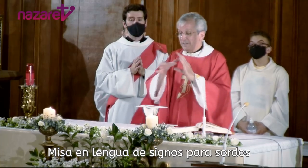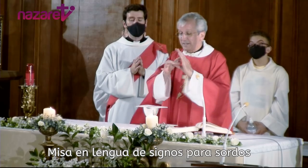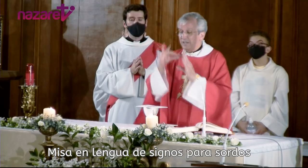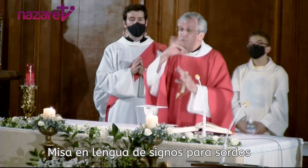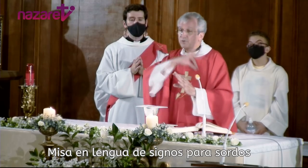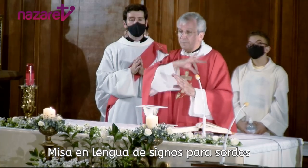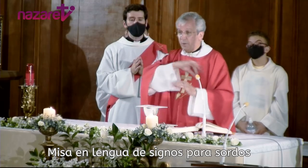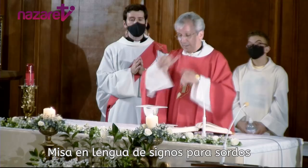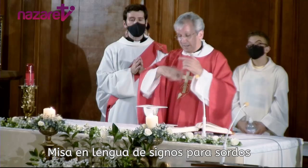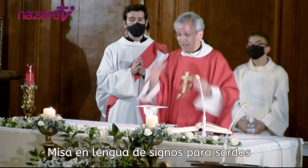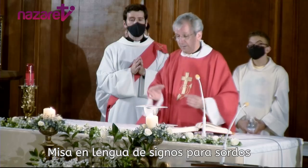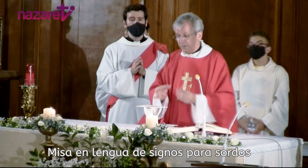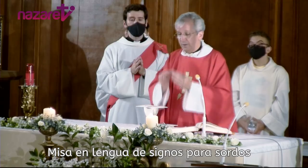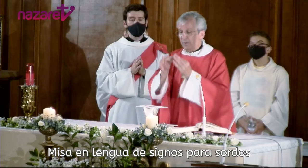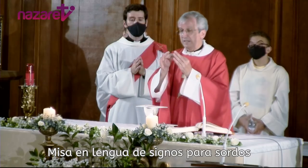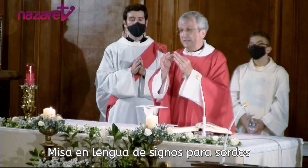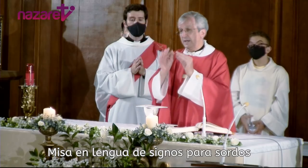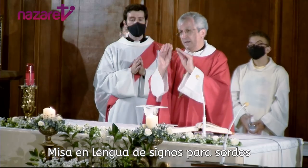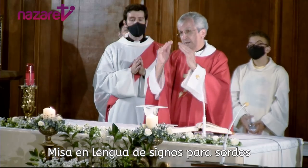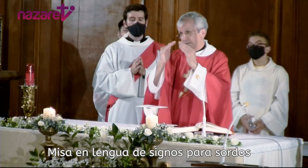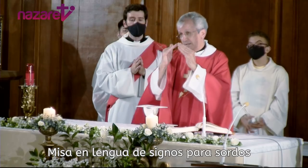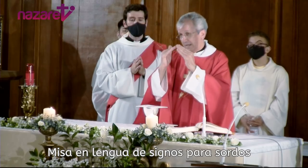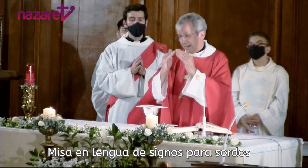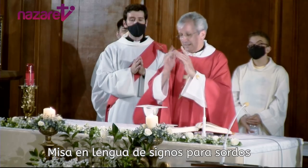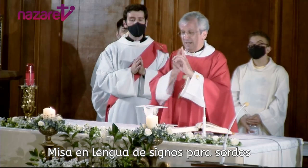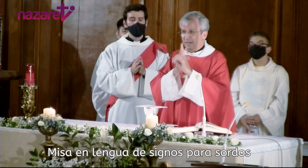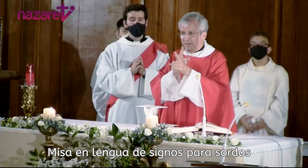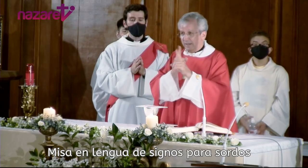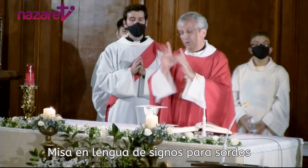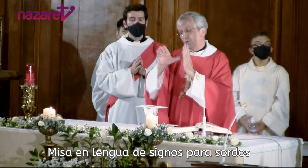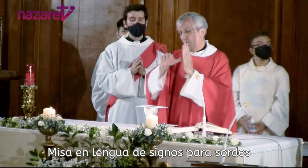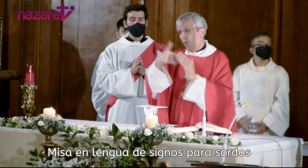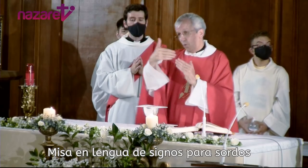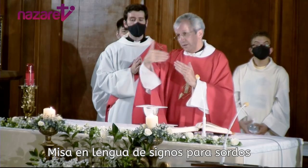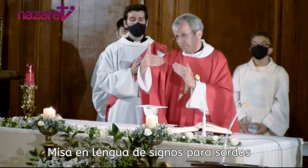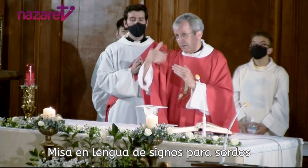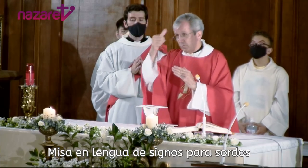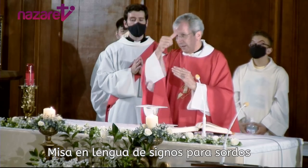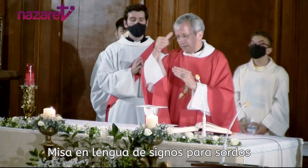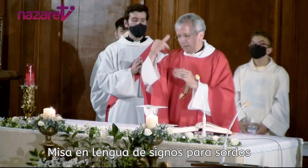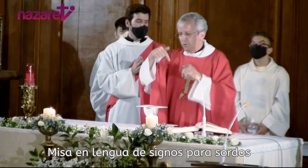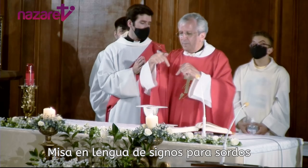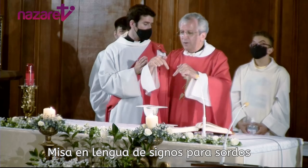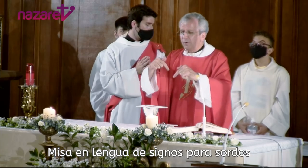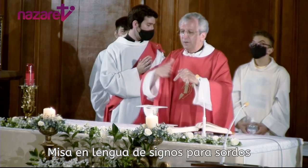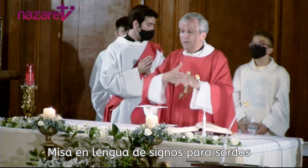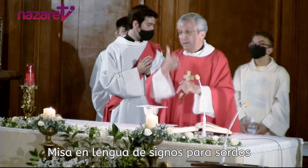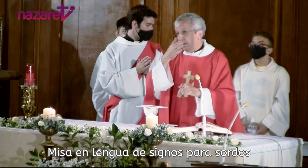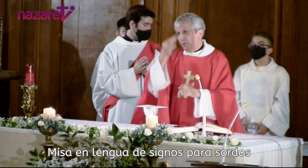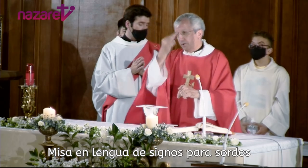estáis unidos espiritualmente a esta celebración de la Eucaristía, desde casa, en directo o en diferido durante el domingo, y que no podéis